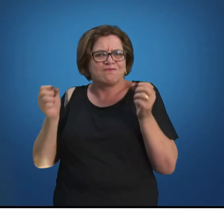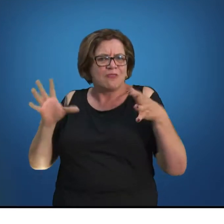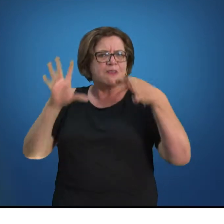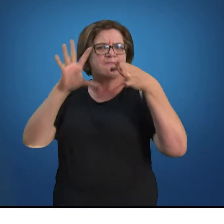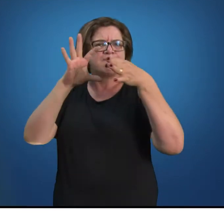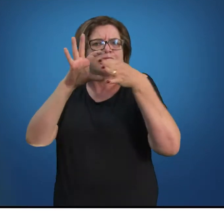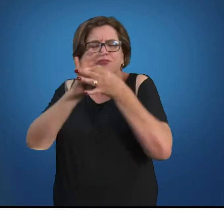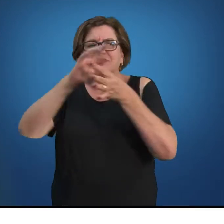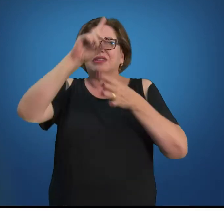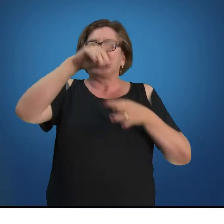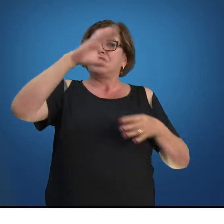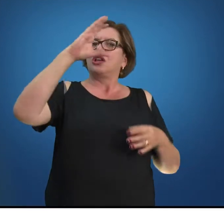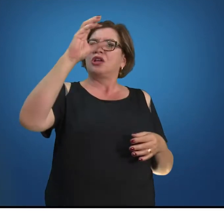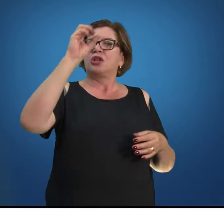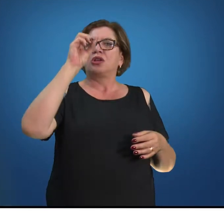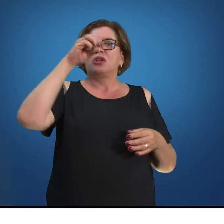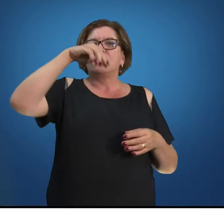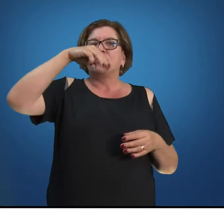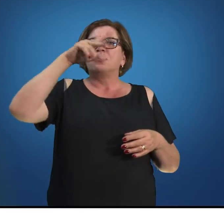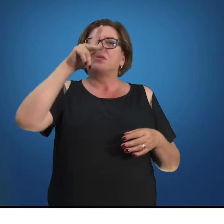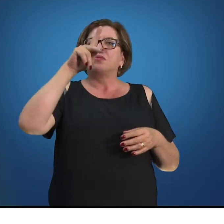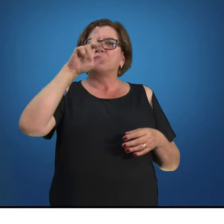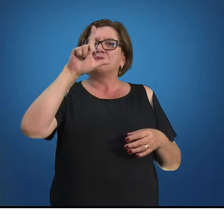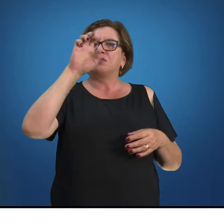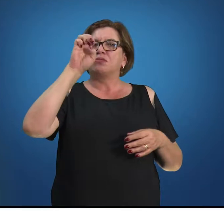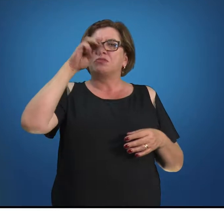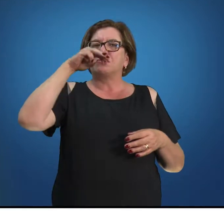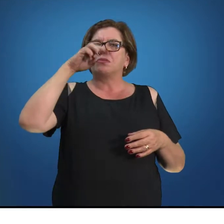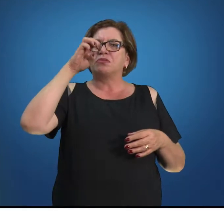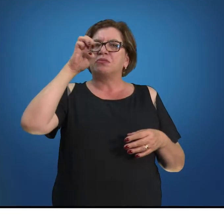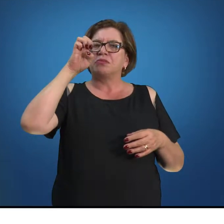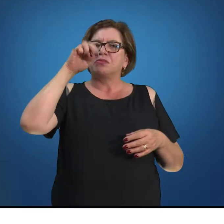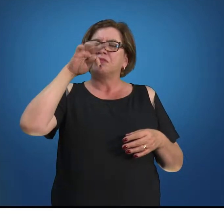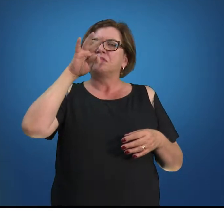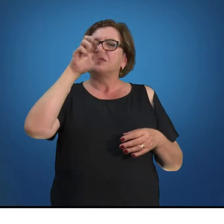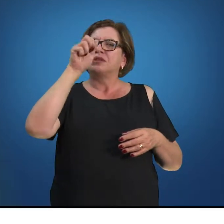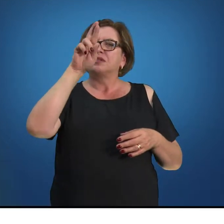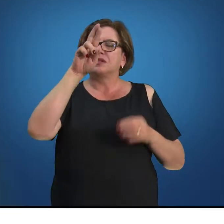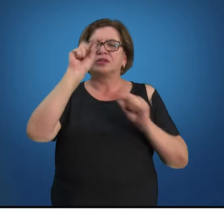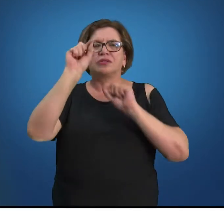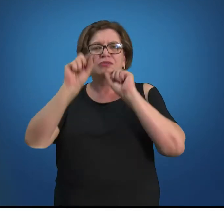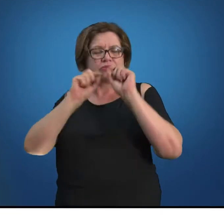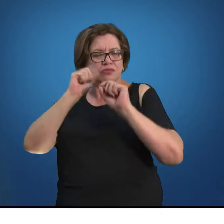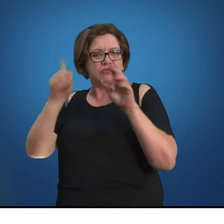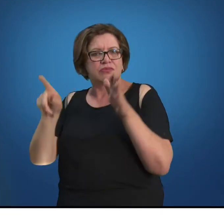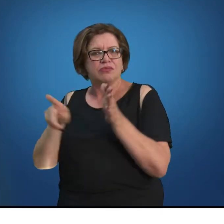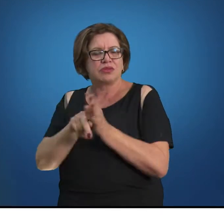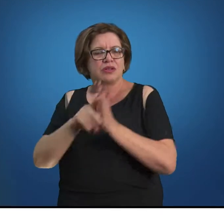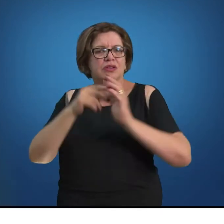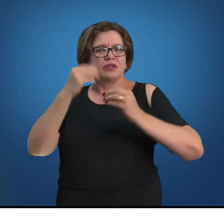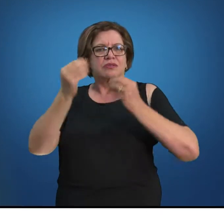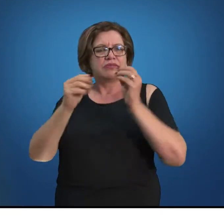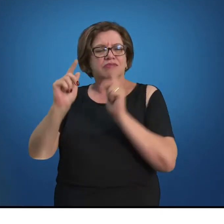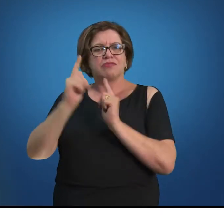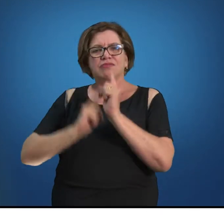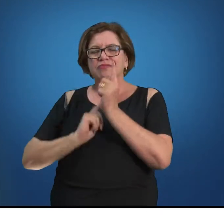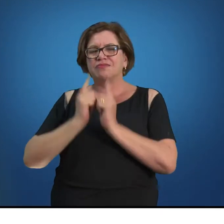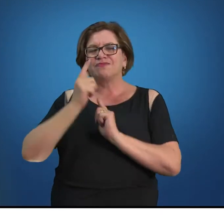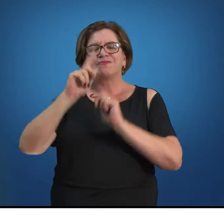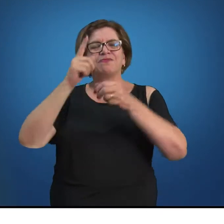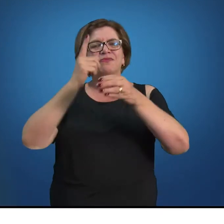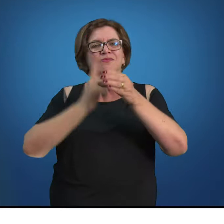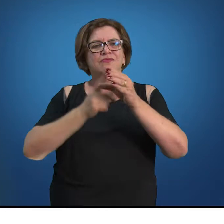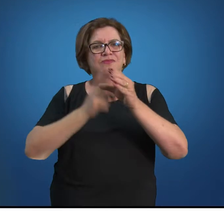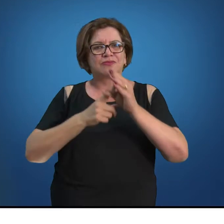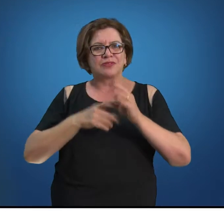si e corresponde aos fundamentais desejos do marco da gestão urbana, considerando